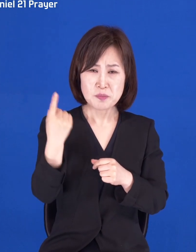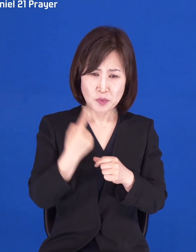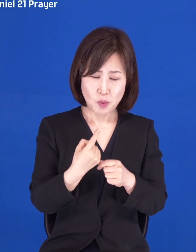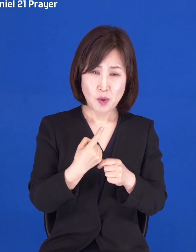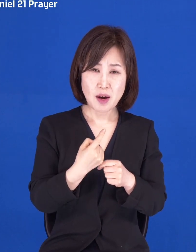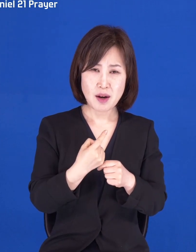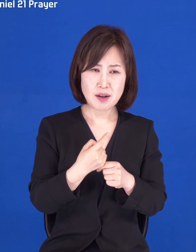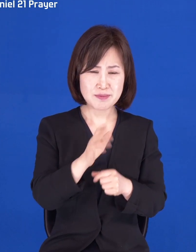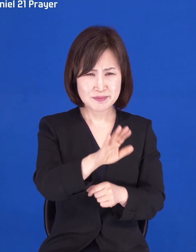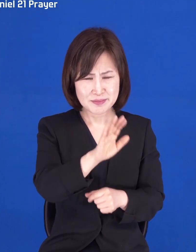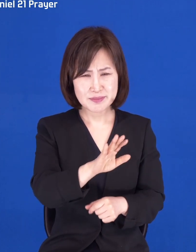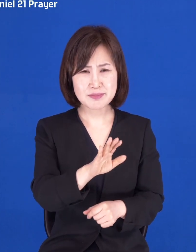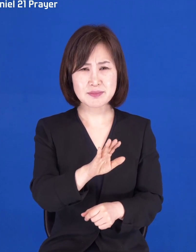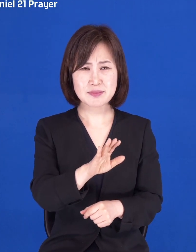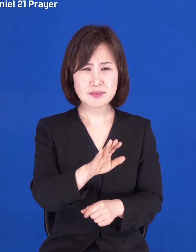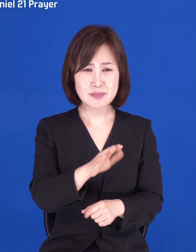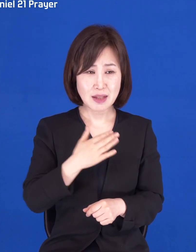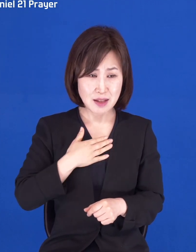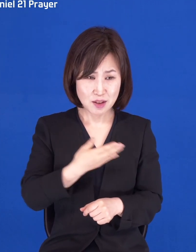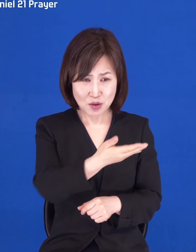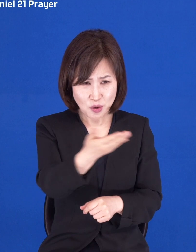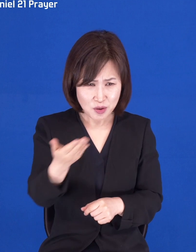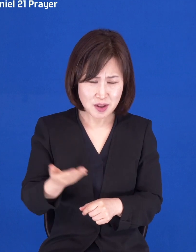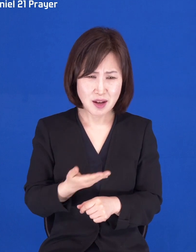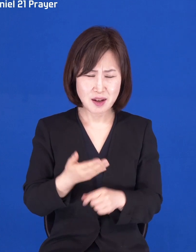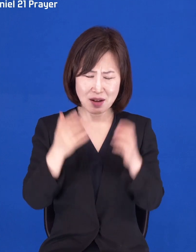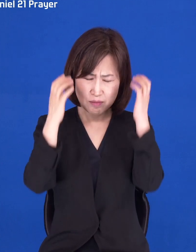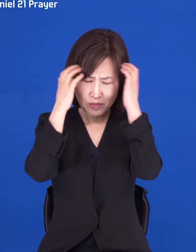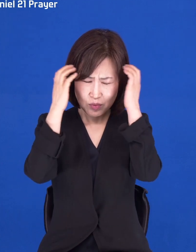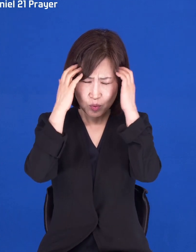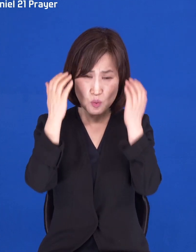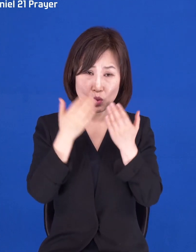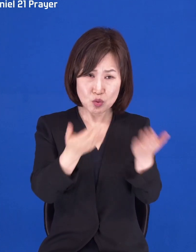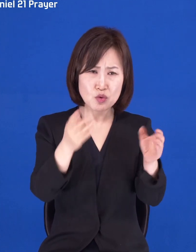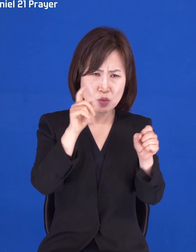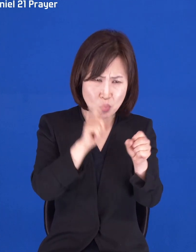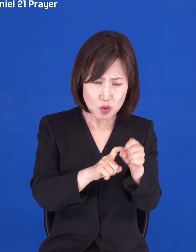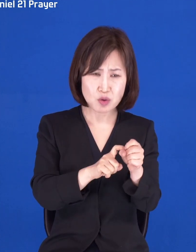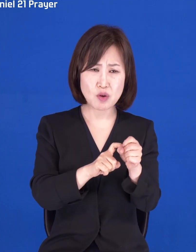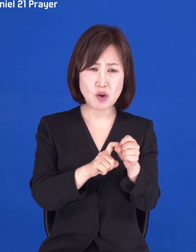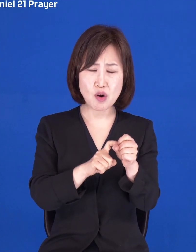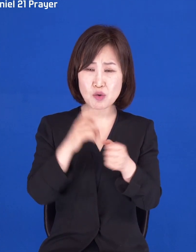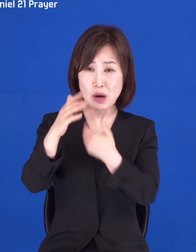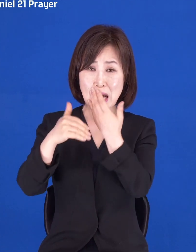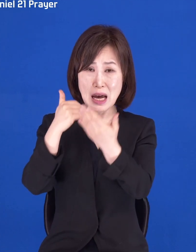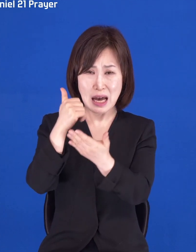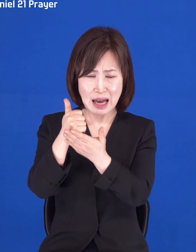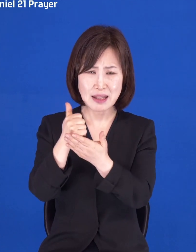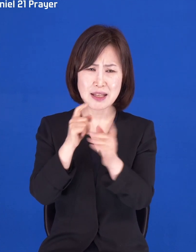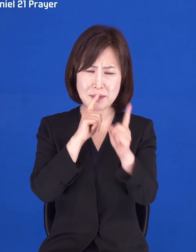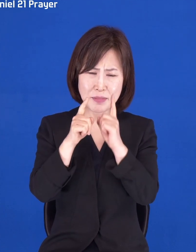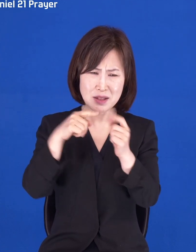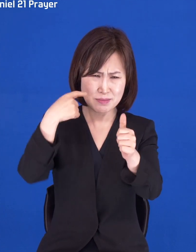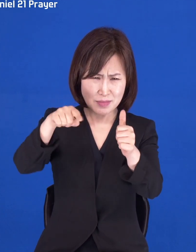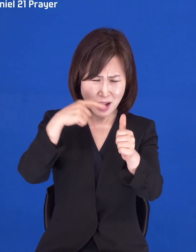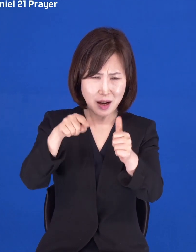나는 너희에게 이런 고통을 주려고 말씀을 배워준 것이 아니다.